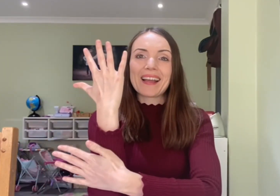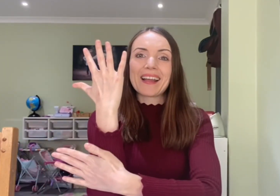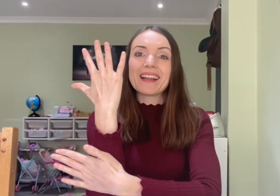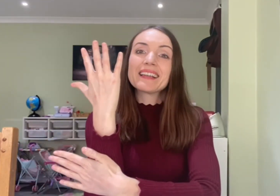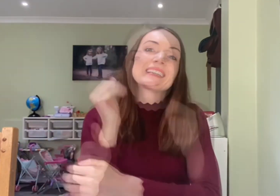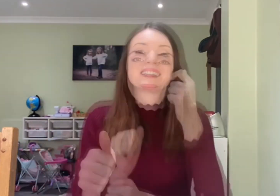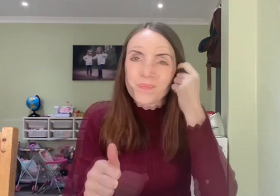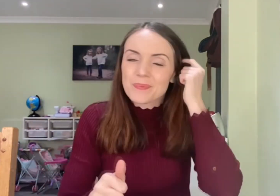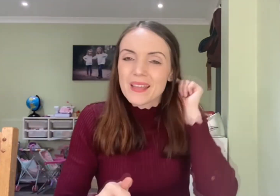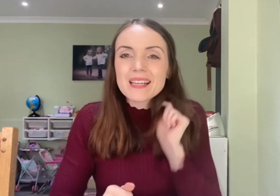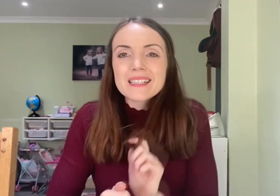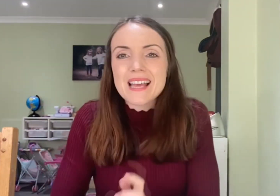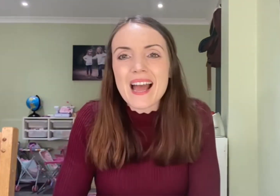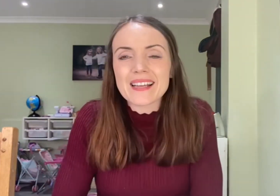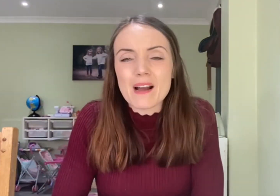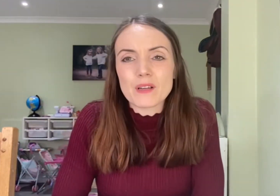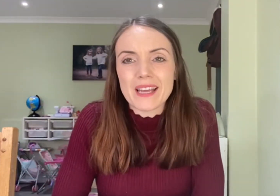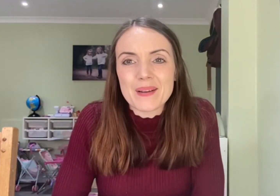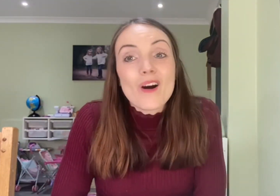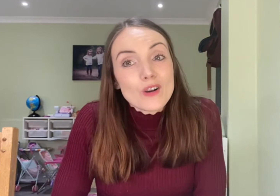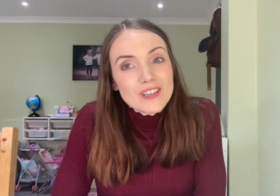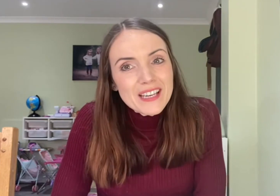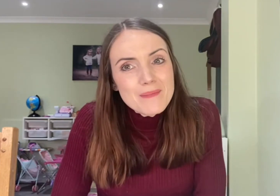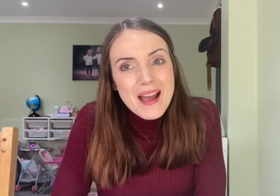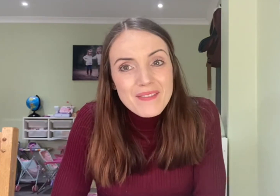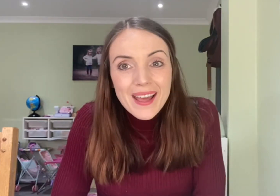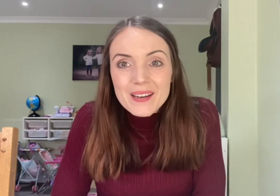Gwanwyn. Da iawn chi. Os ydych chi'n ymarfer,